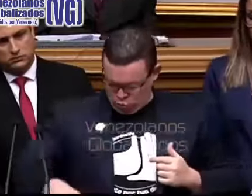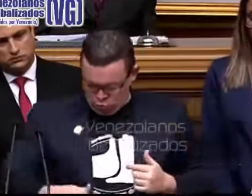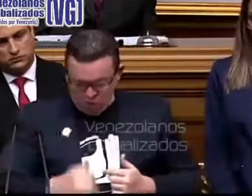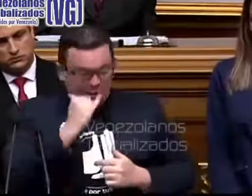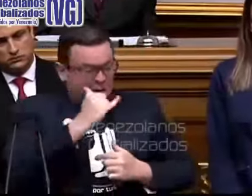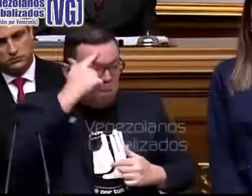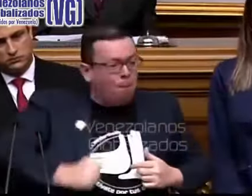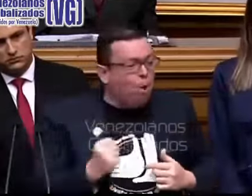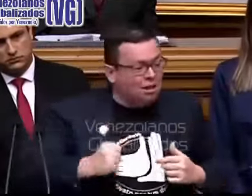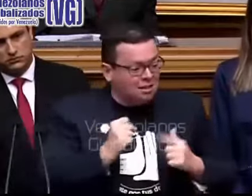también.